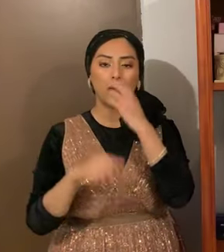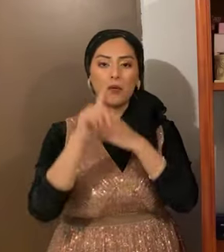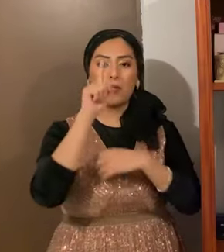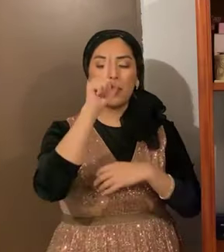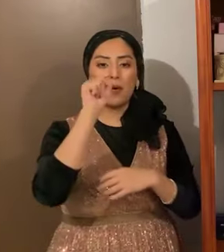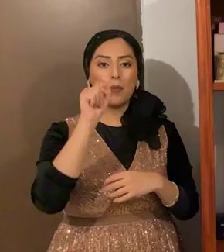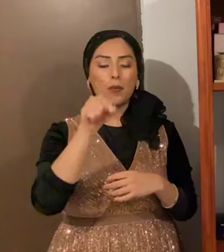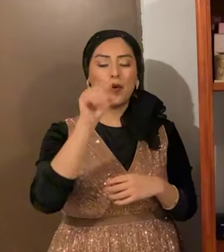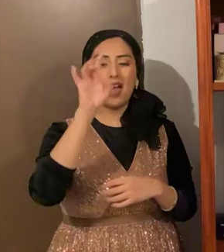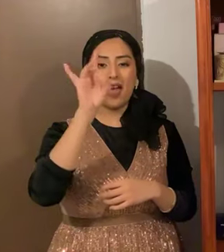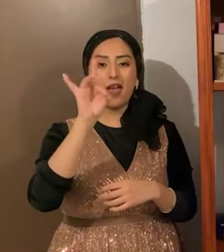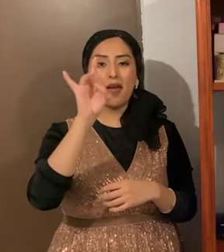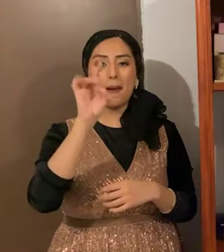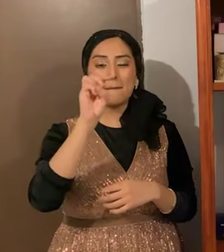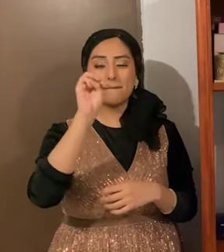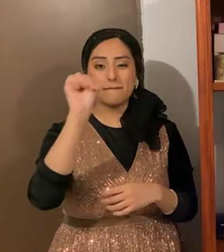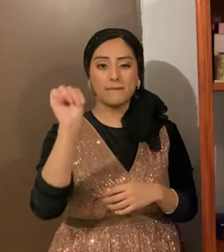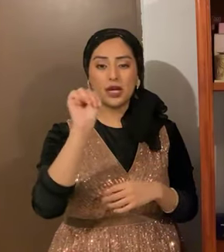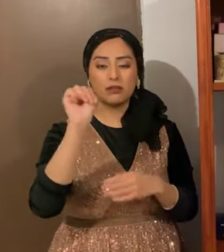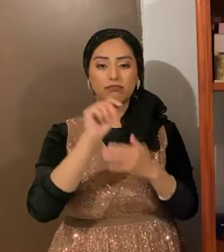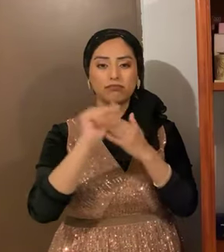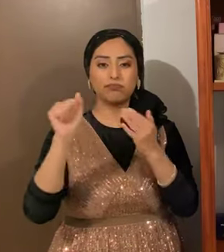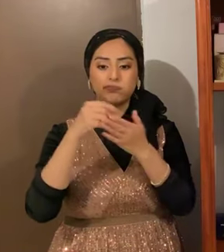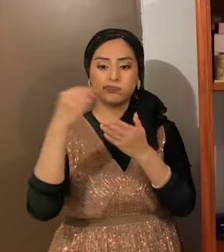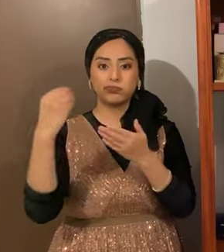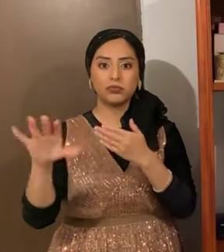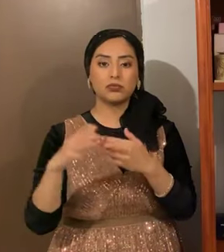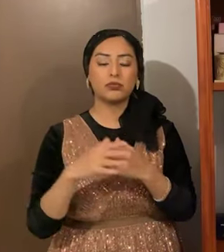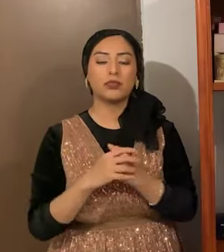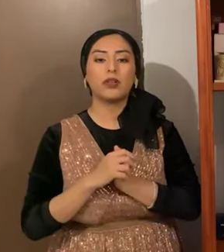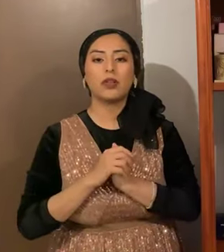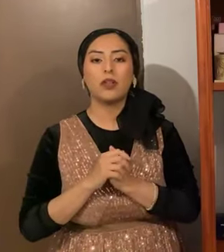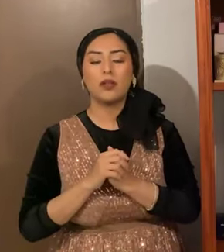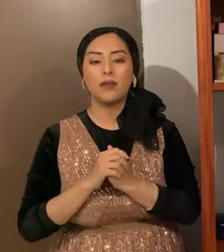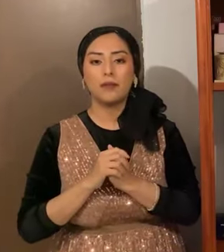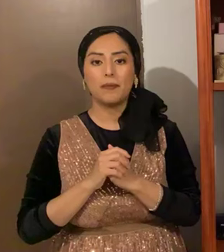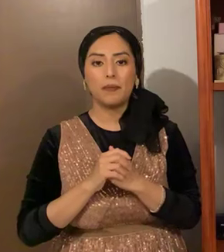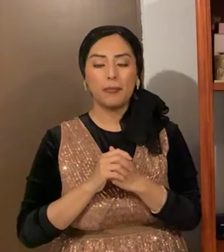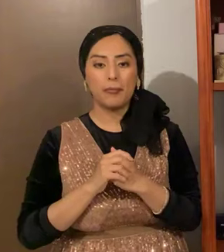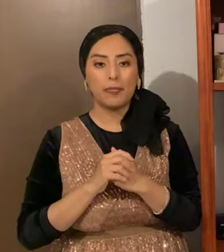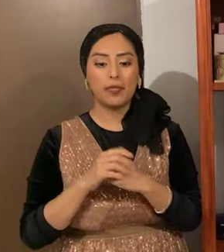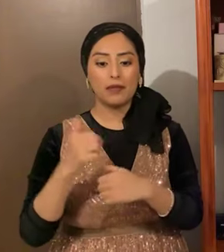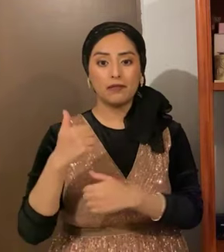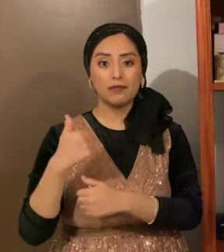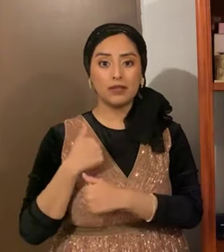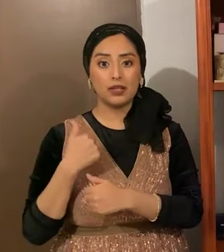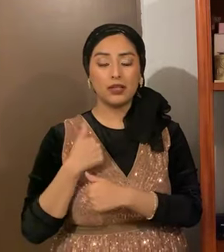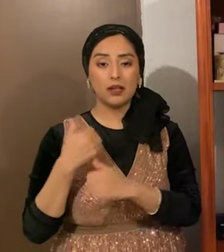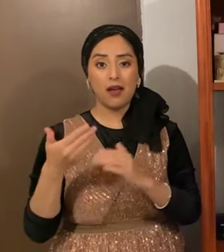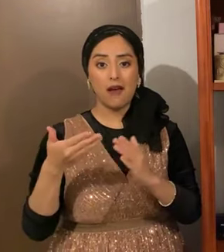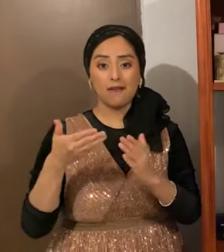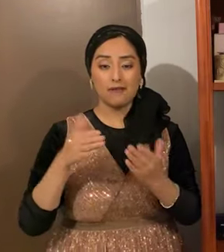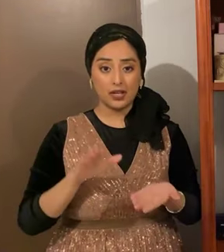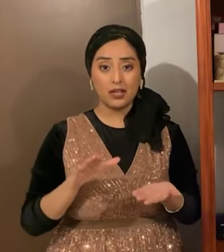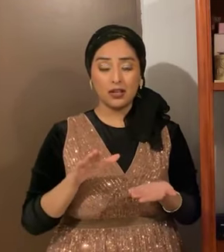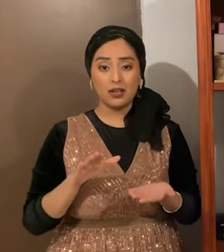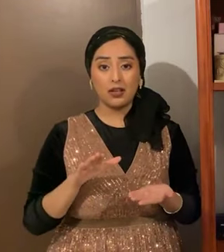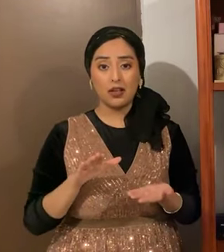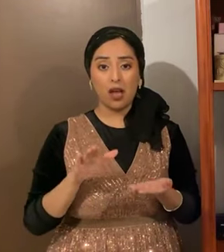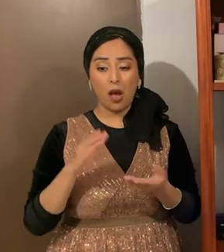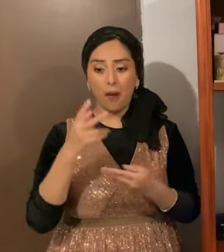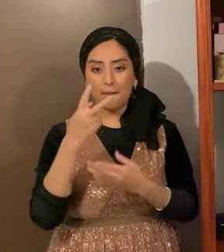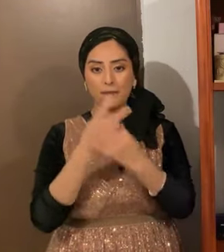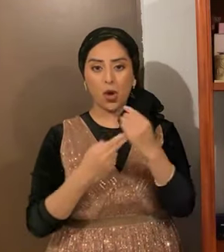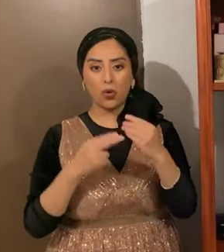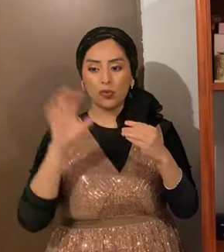1.8 millones. Bueno, la estimación máxima de soldados muertos, heridos o desaparecidos en